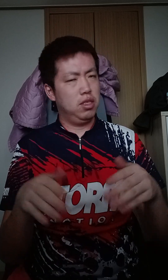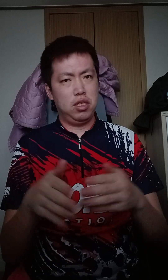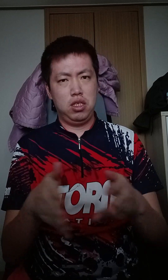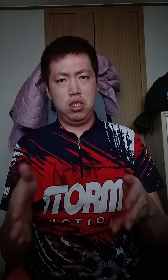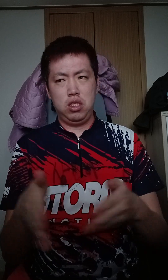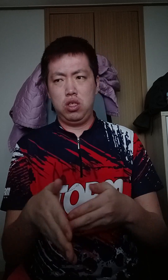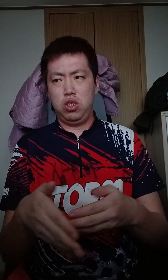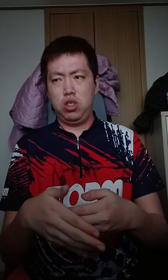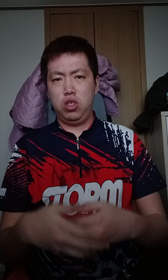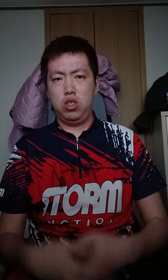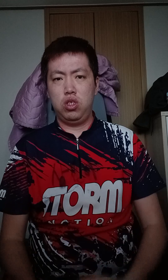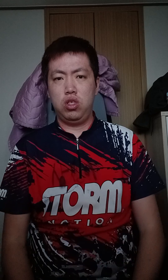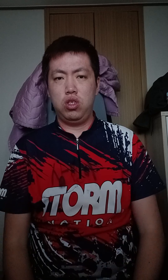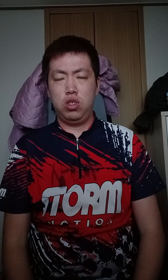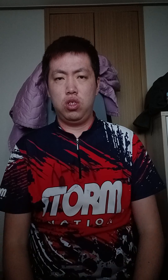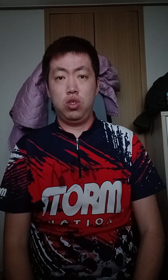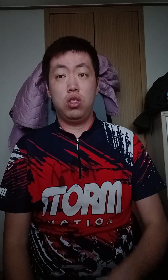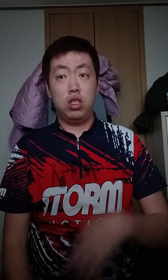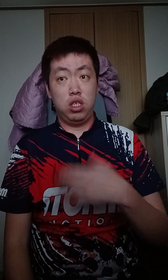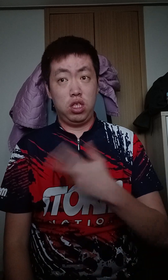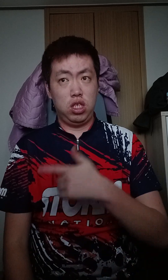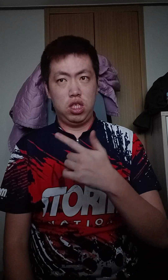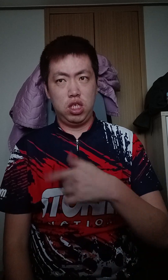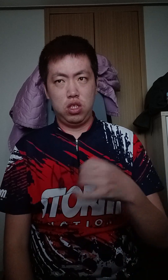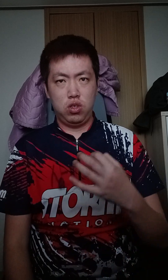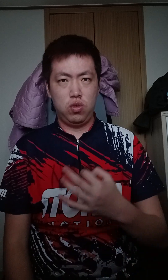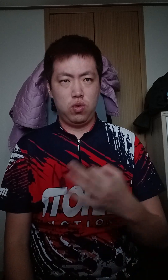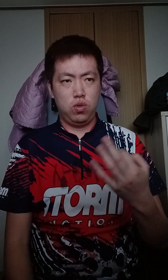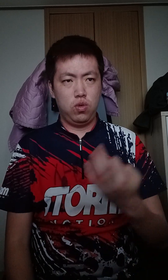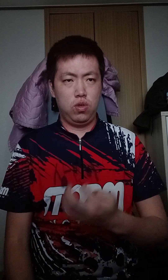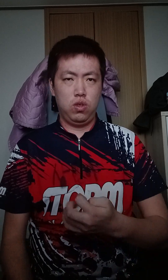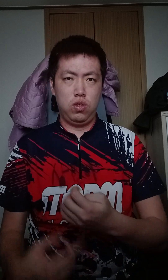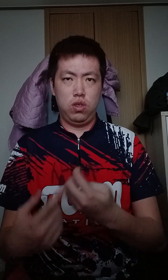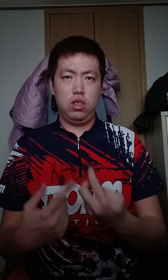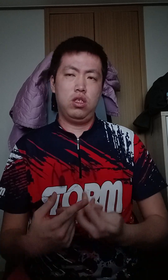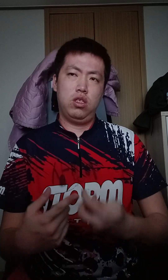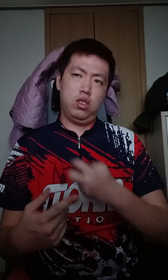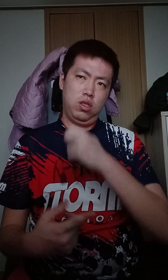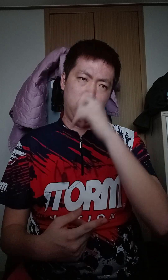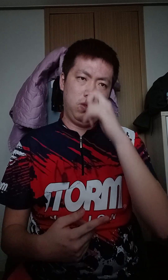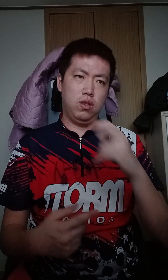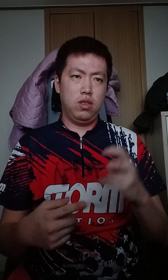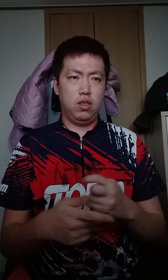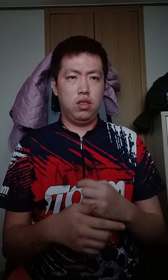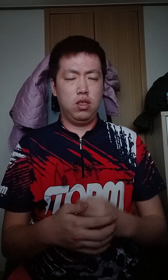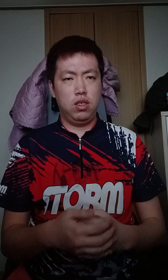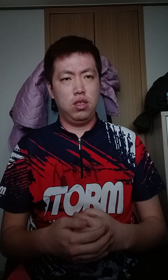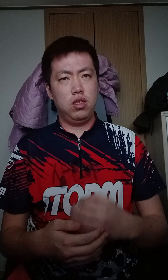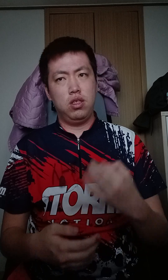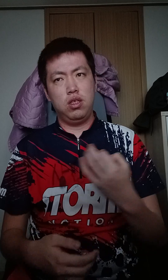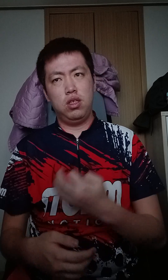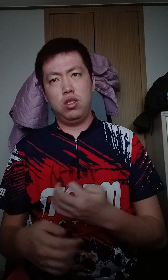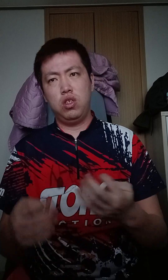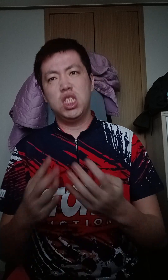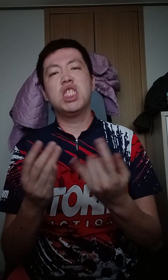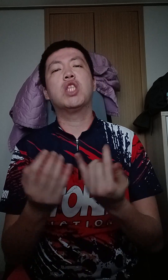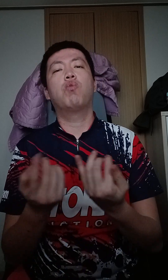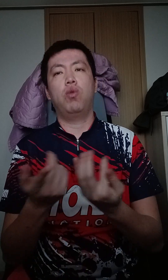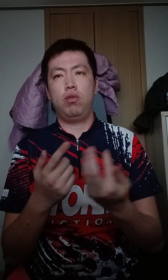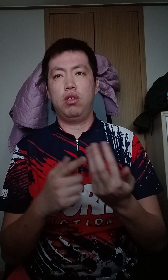이어질 수 있습니다. 가능하면 가정형으로 잘하는 것이 좋기 때문에 정부가 그룹홈을 장려하고 있는데